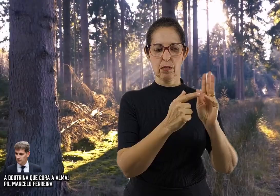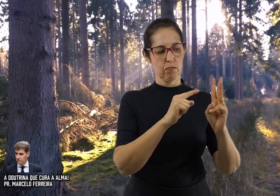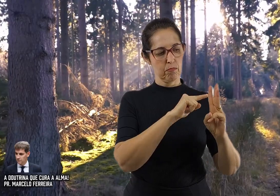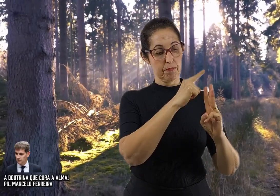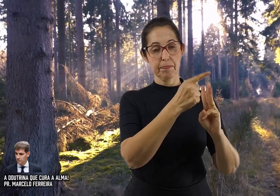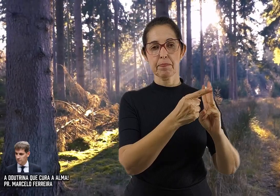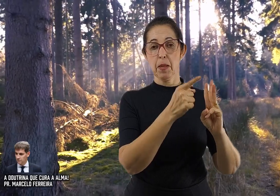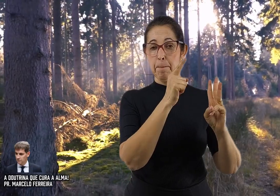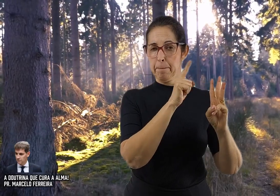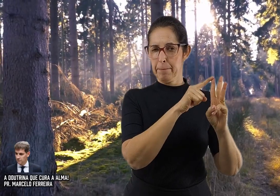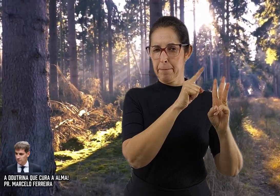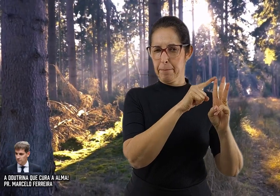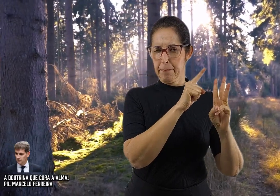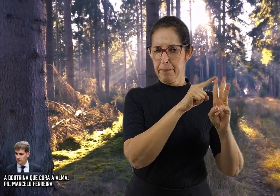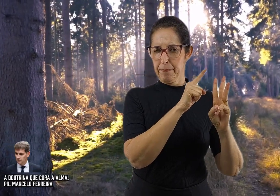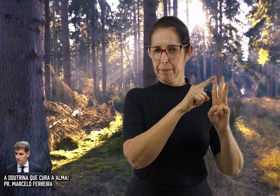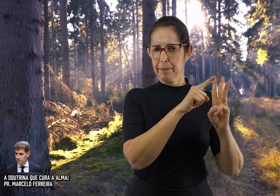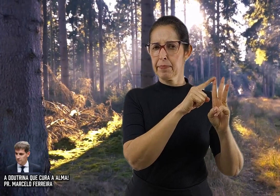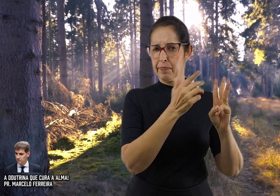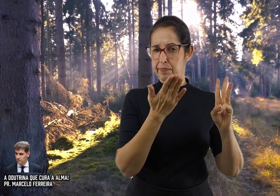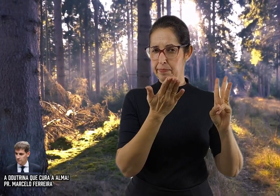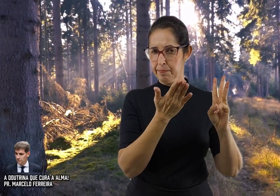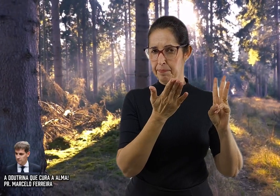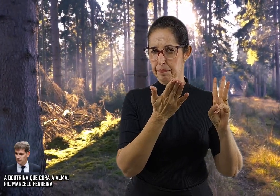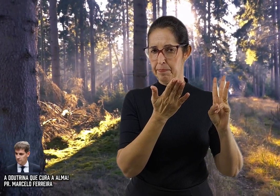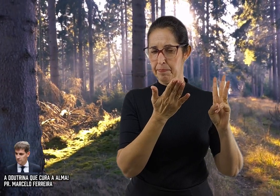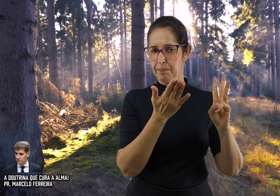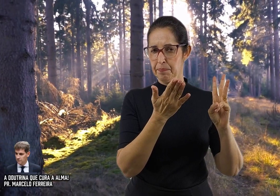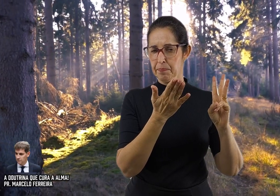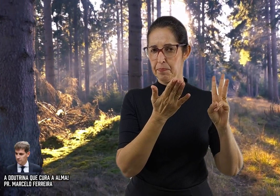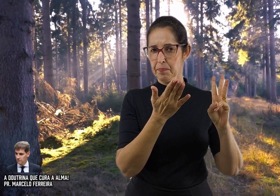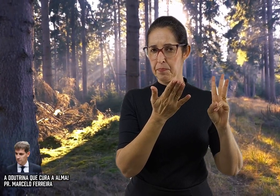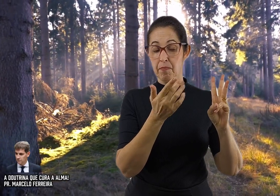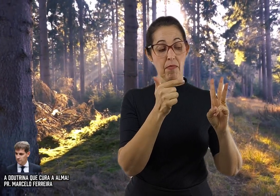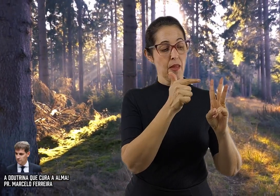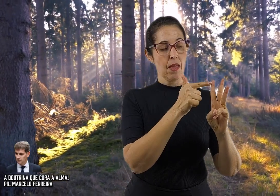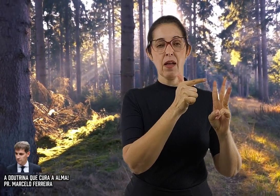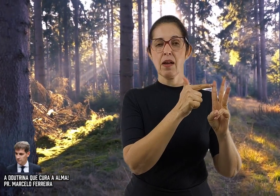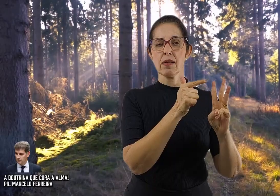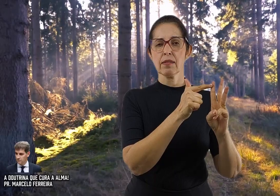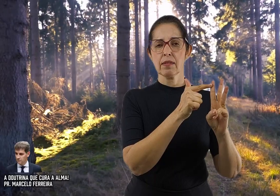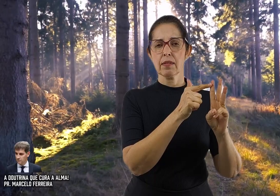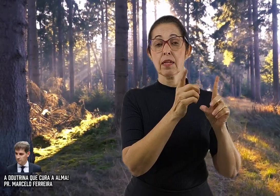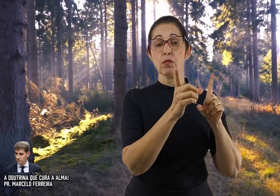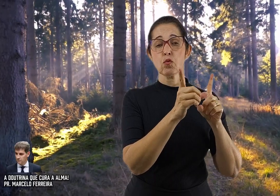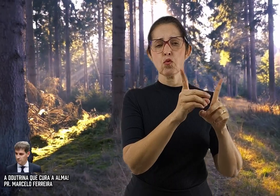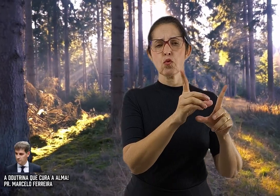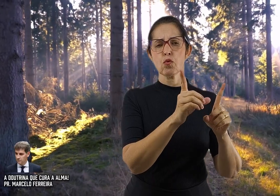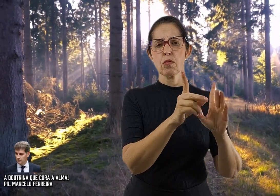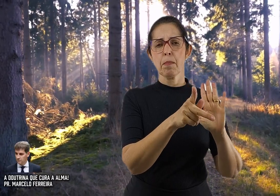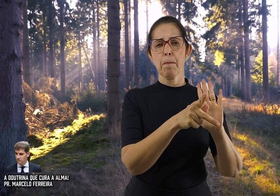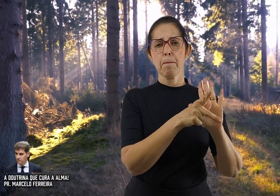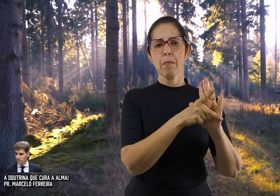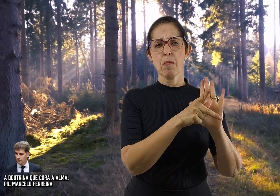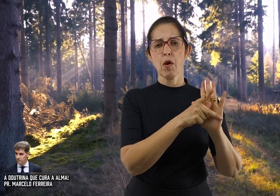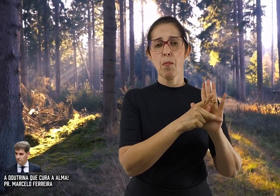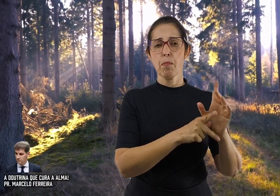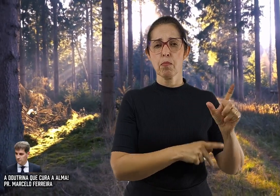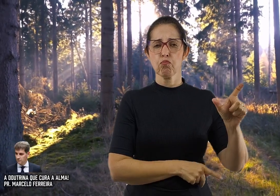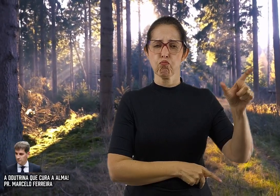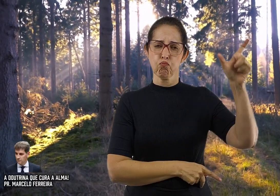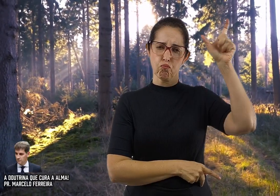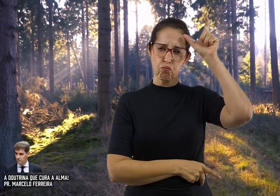vamos ver aqui a primeira, por favor, aqui a primeira. A doutrina de origem maligna. Olha o que a palavra fala em